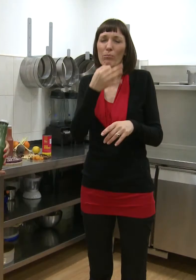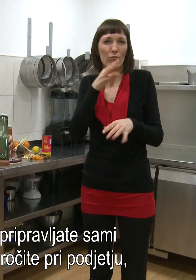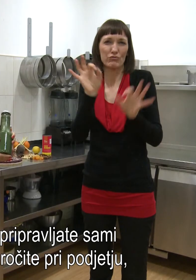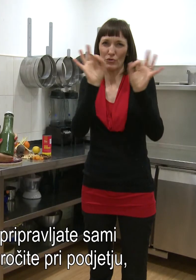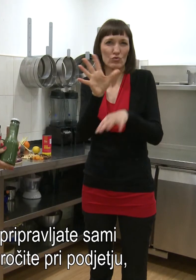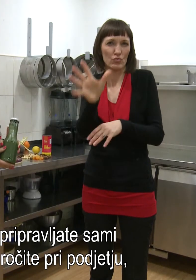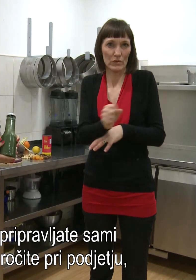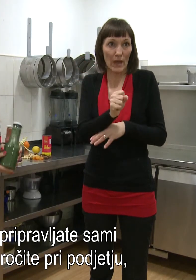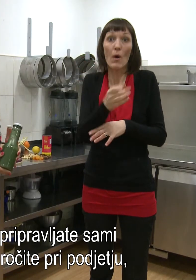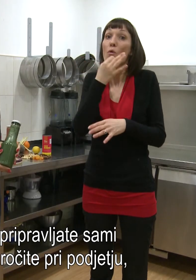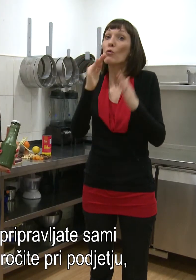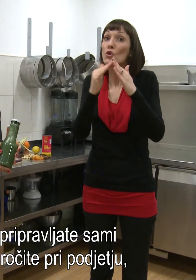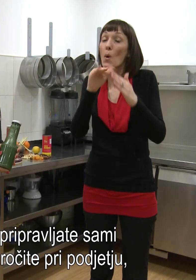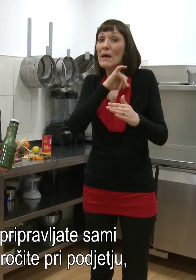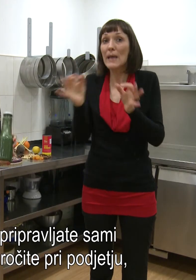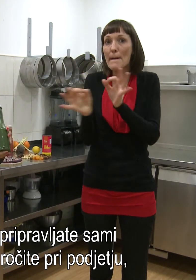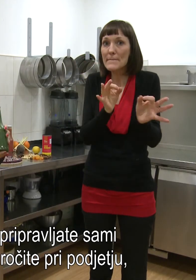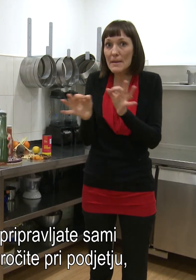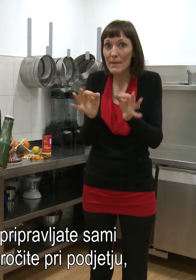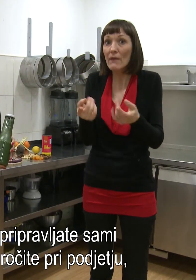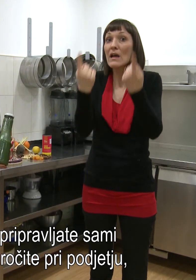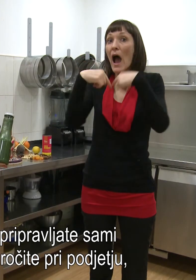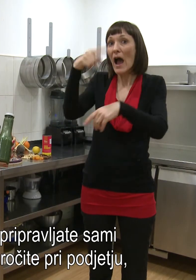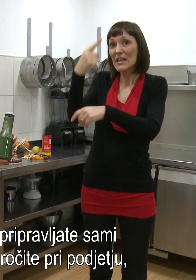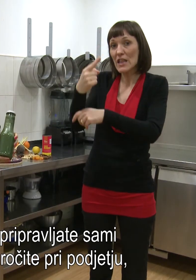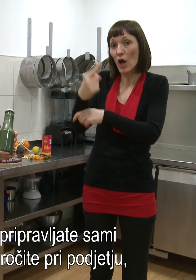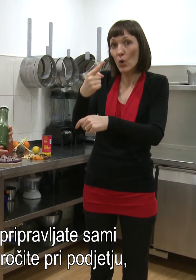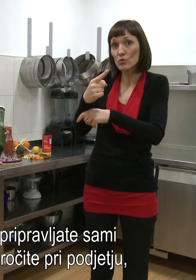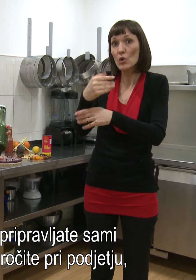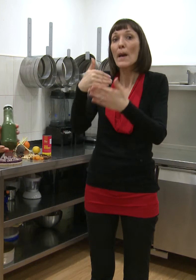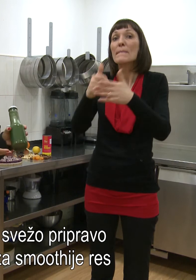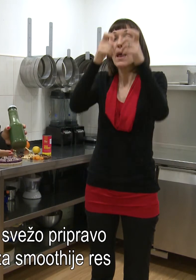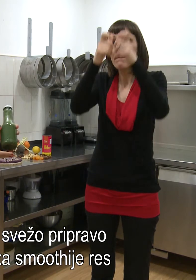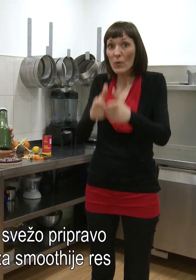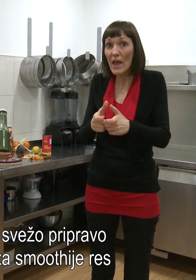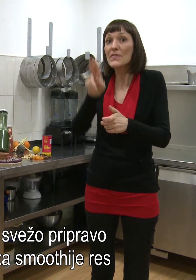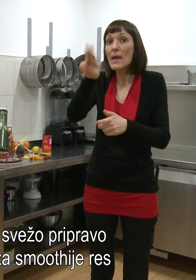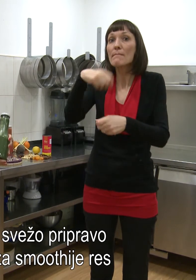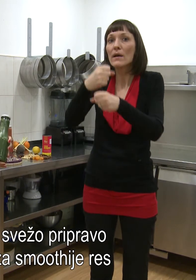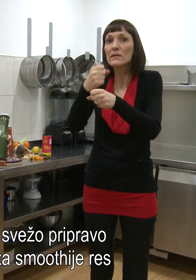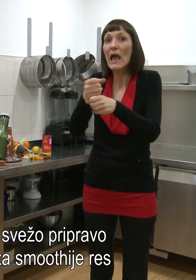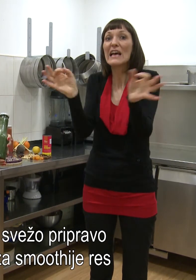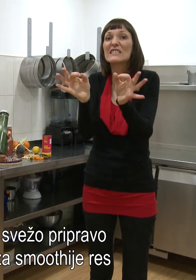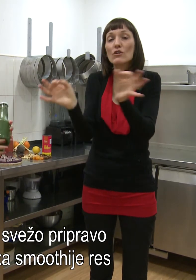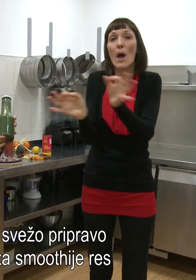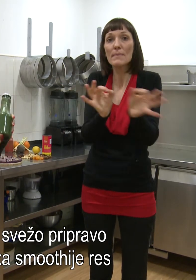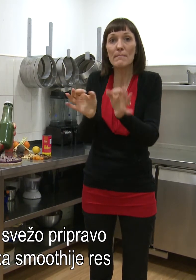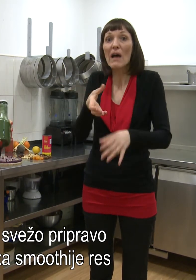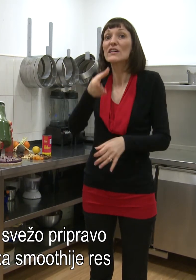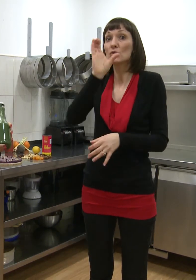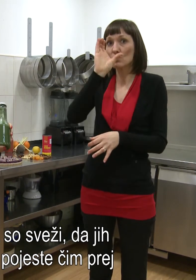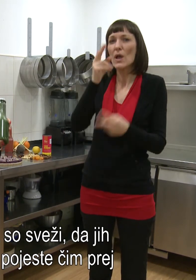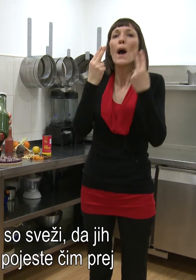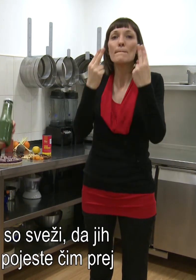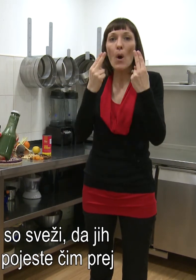Če si smutije pripravljate sami doma ali pa jih naročite recimo pri podjetju, ki se ukvarja s svežo pripravo smutijev. Za smutije je